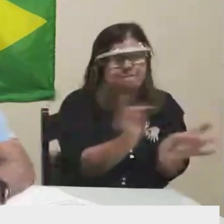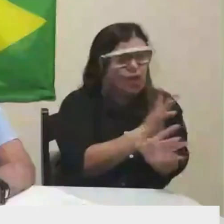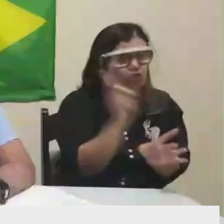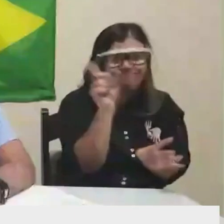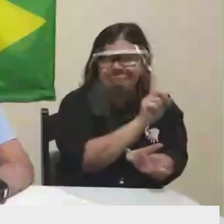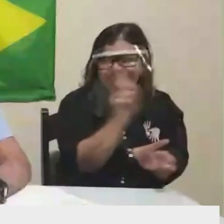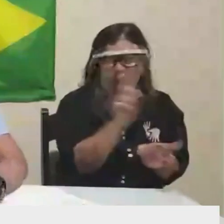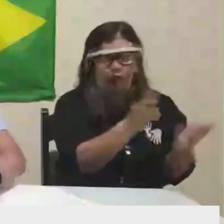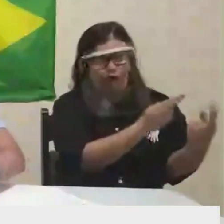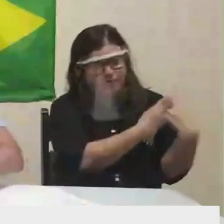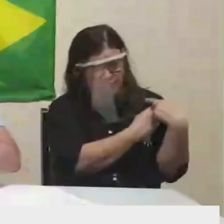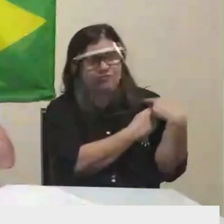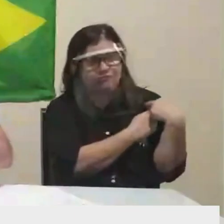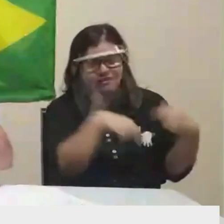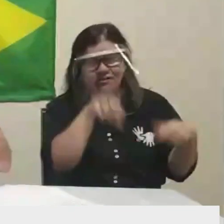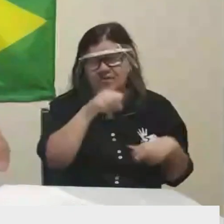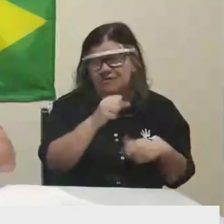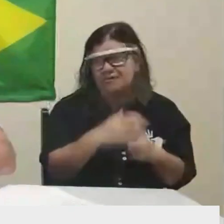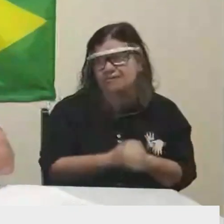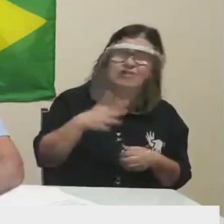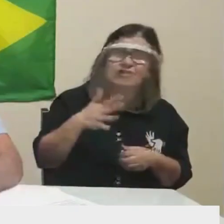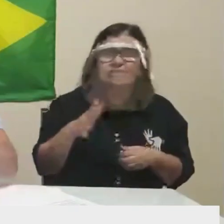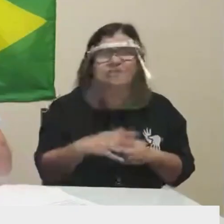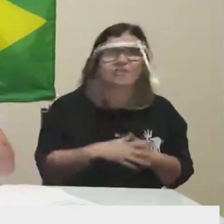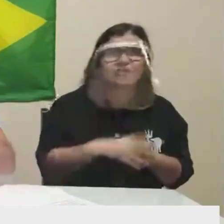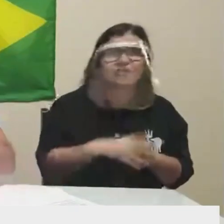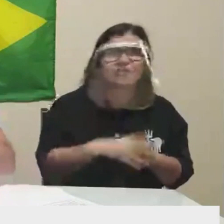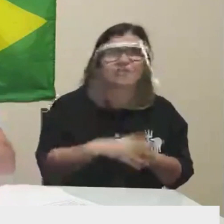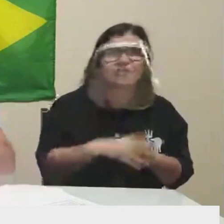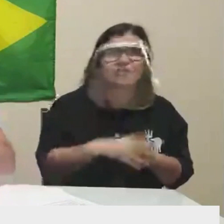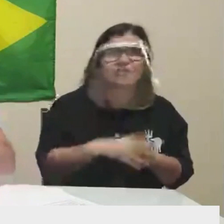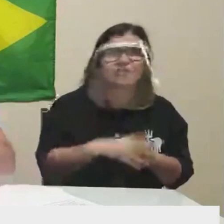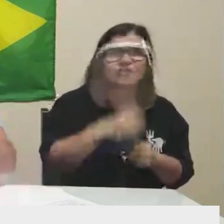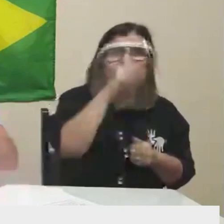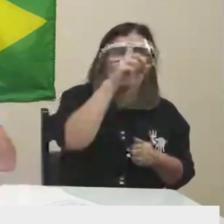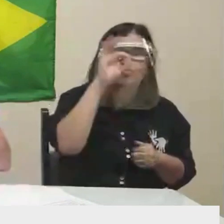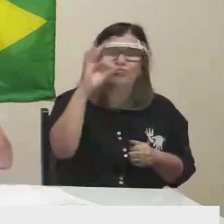com responsabilidade. E cada um que